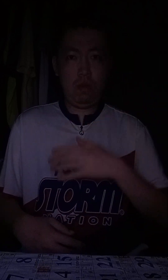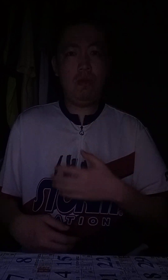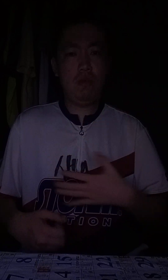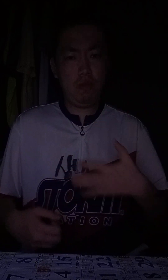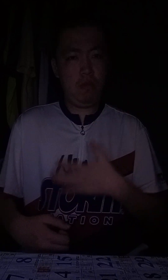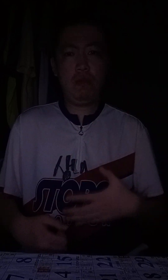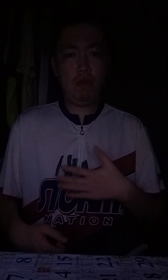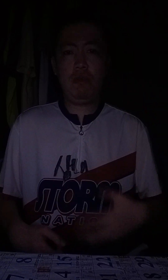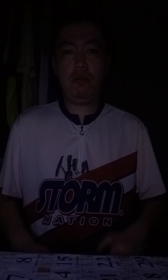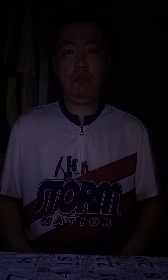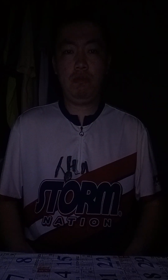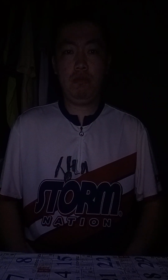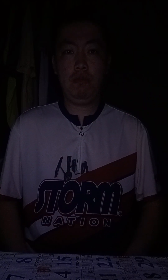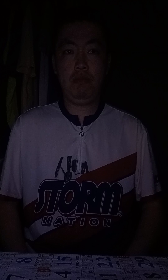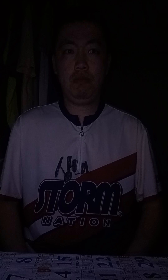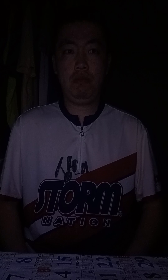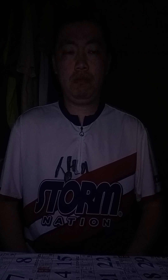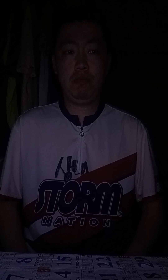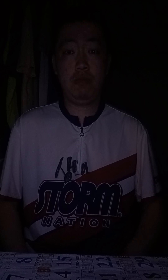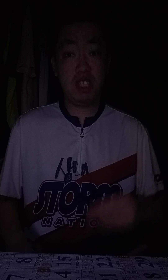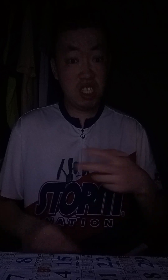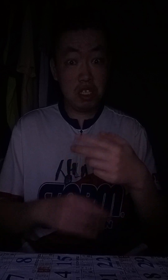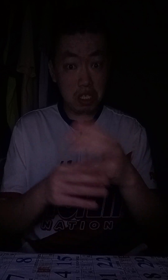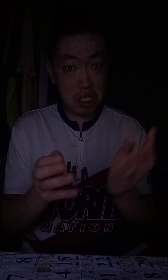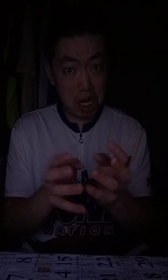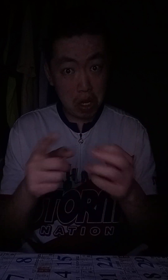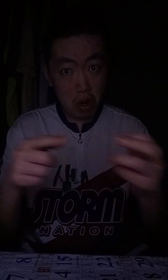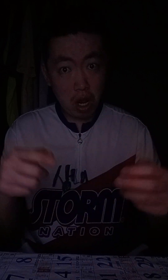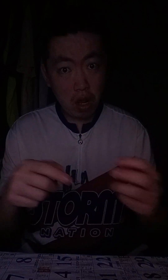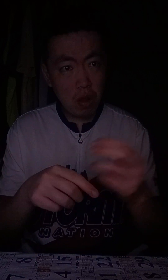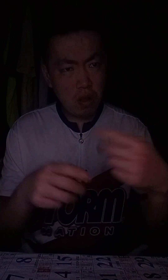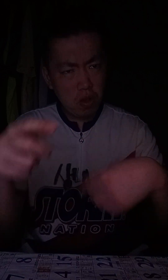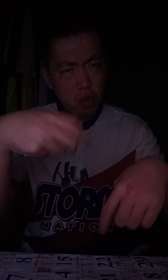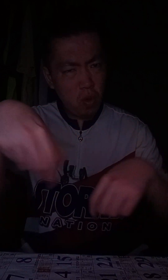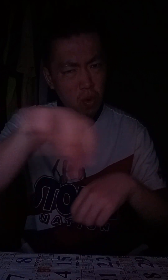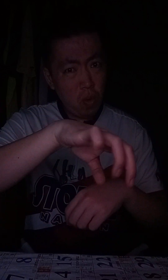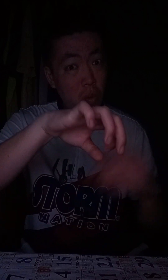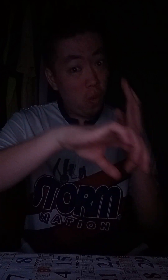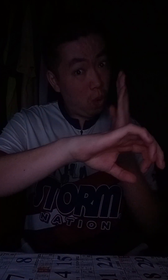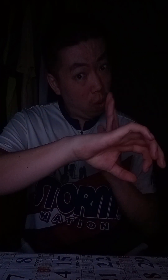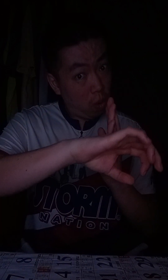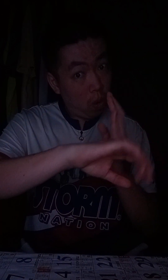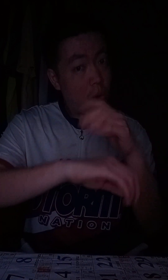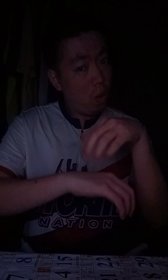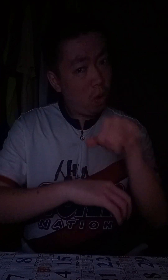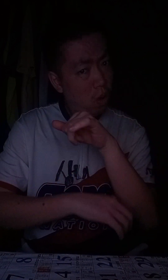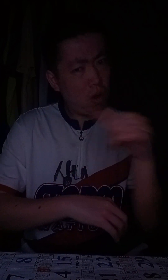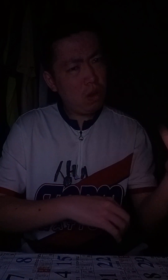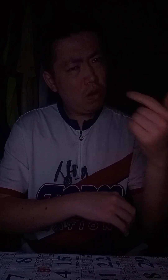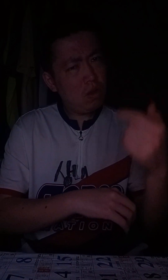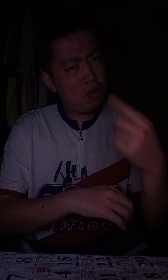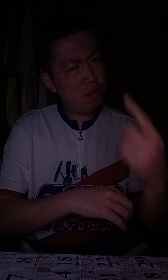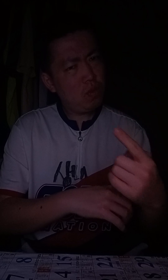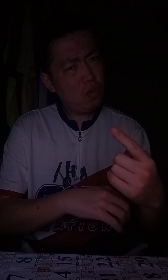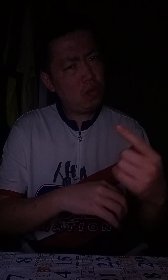파악됐습니다. 트레일러가 이렇게 꺾인 상태로 이렇게 서 있더라고요. 그래서 뒤로 한 1km 정도 정체가